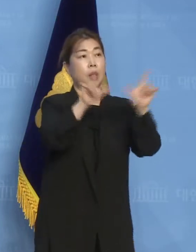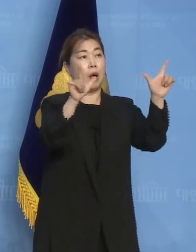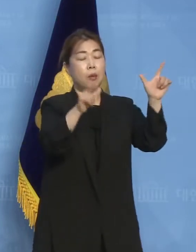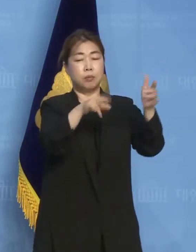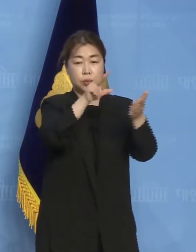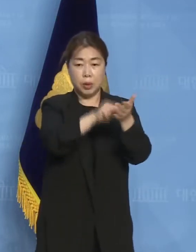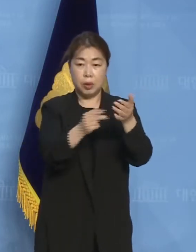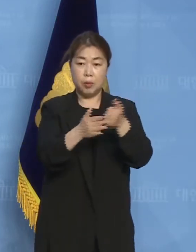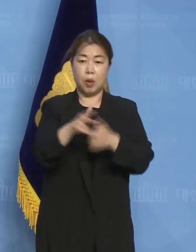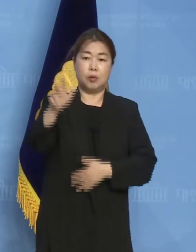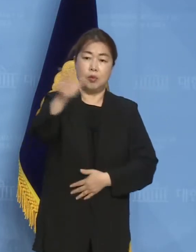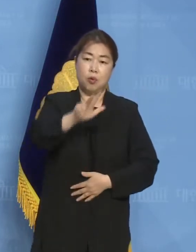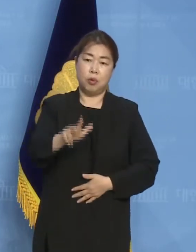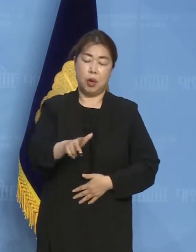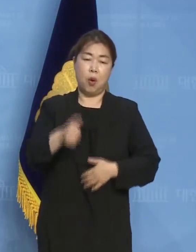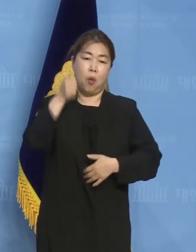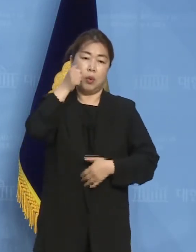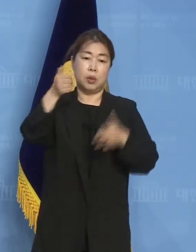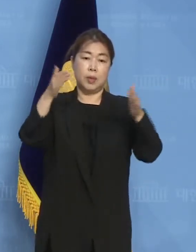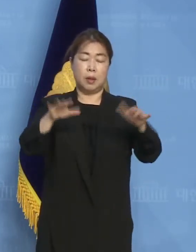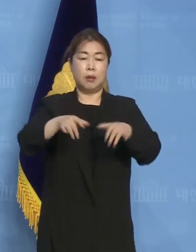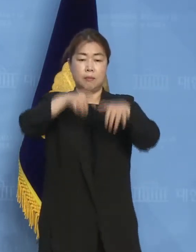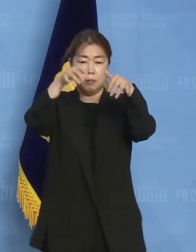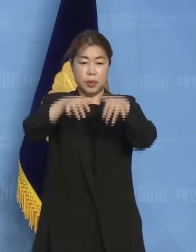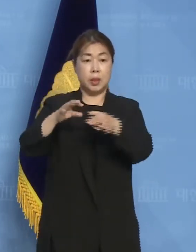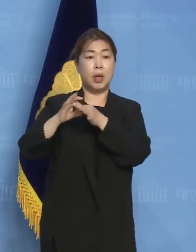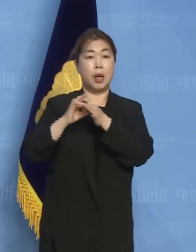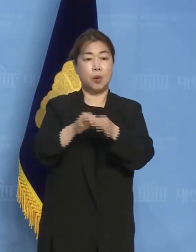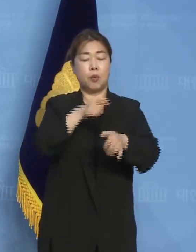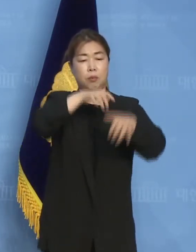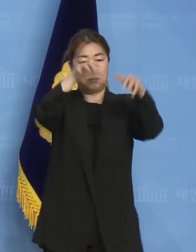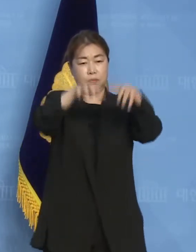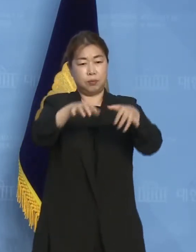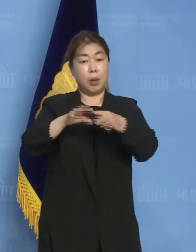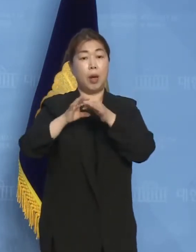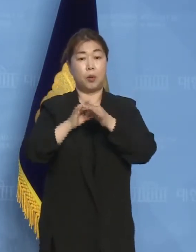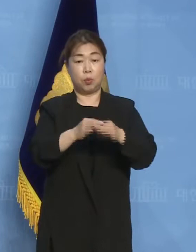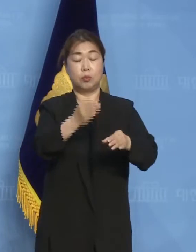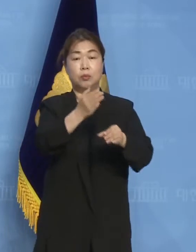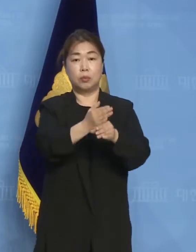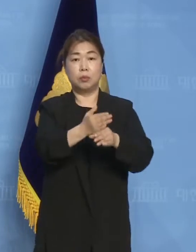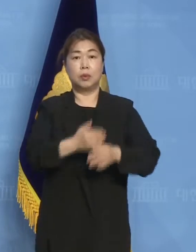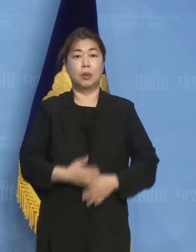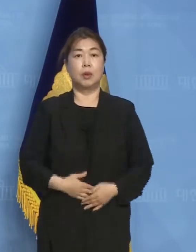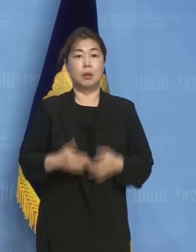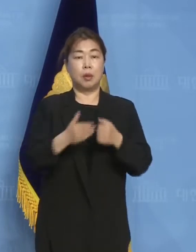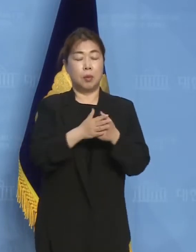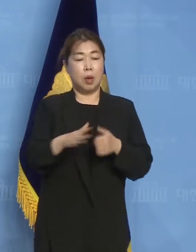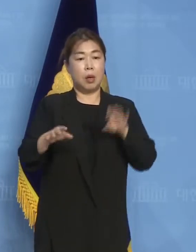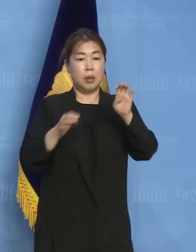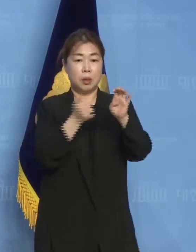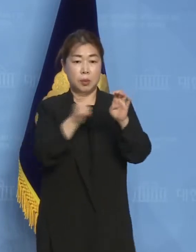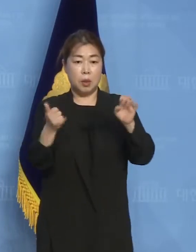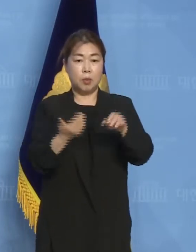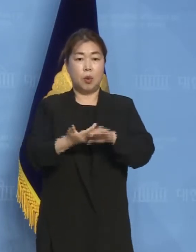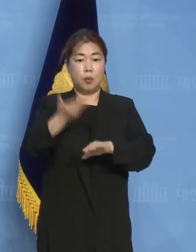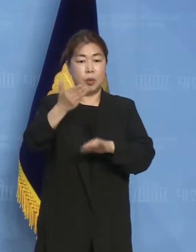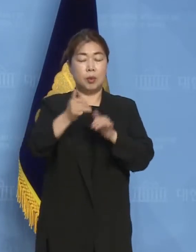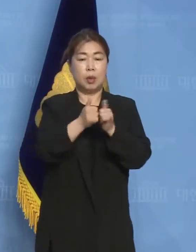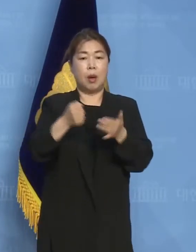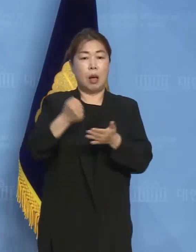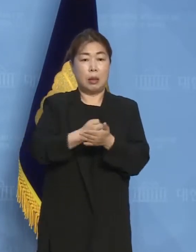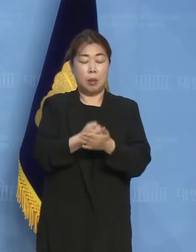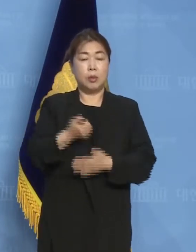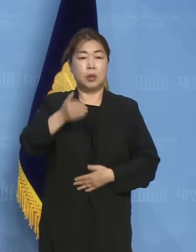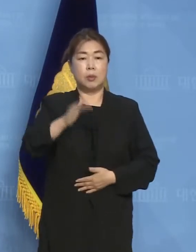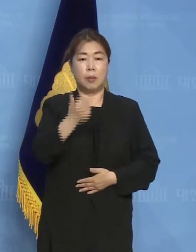인해 전국적으로 50일이 넘는 장마 그리고 폭우가 이어졌습니다. 이로 인해 40명이 넘는 분들이